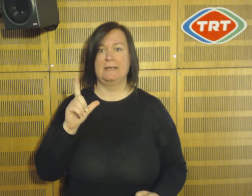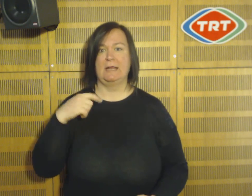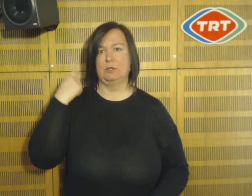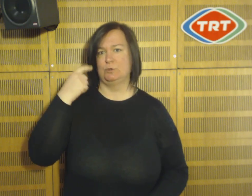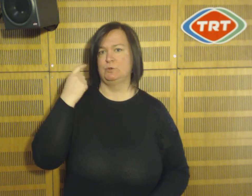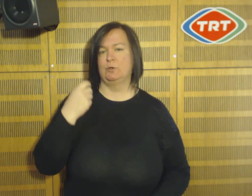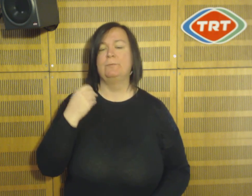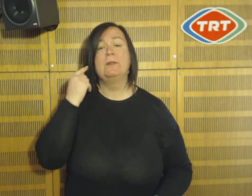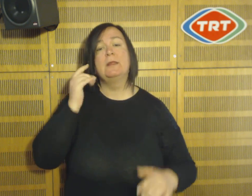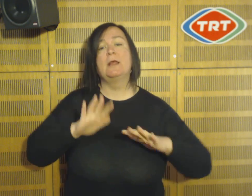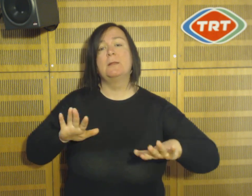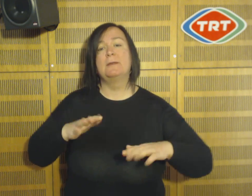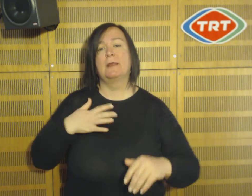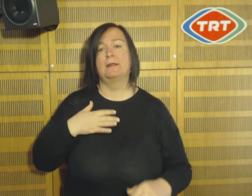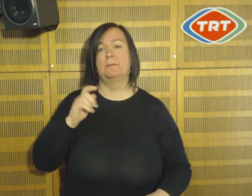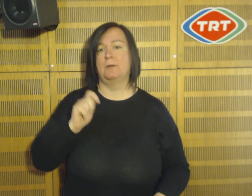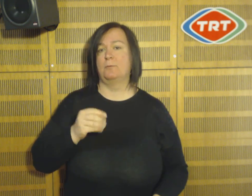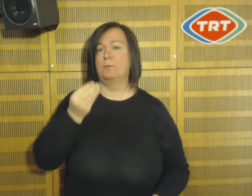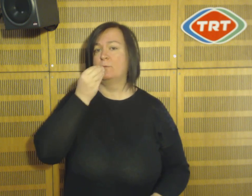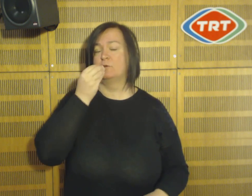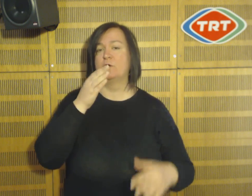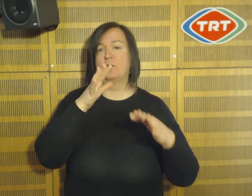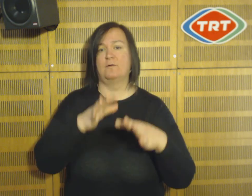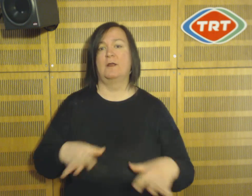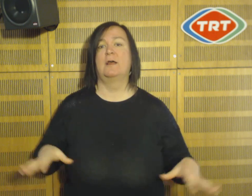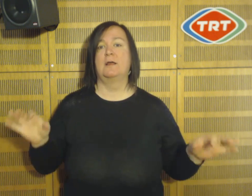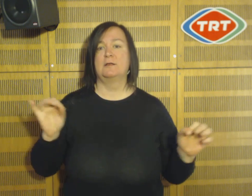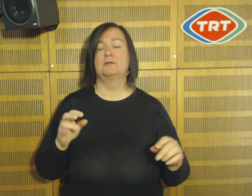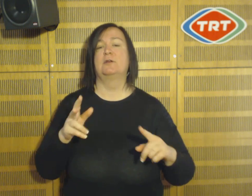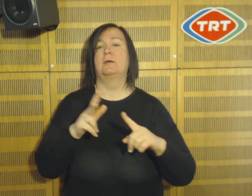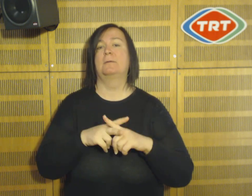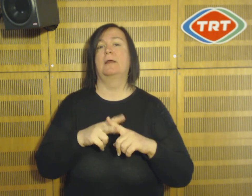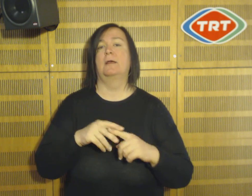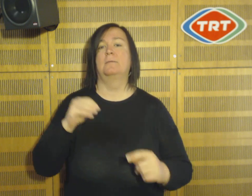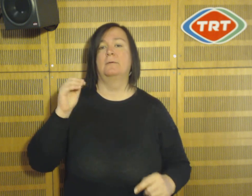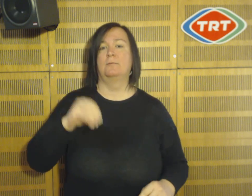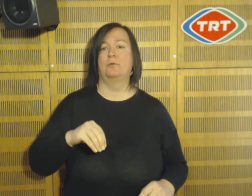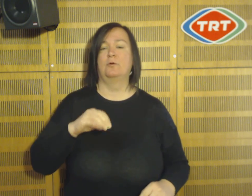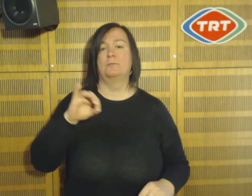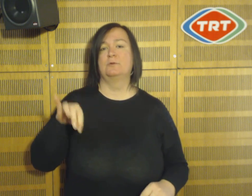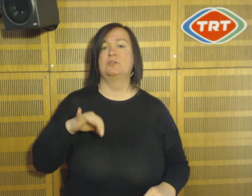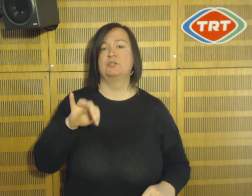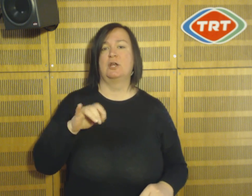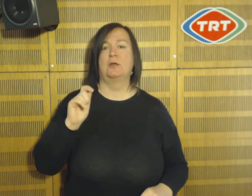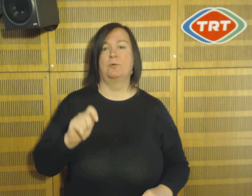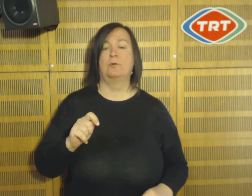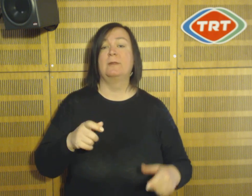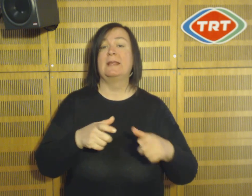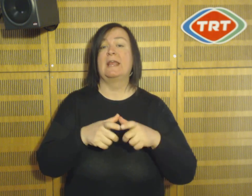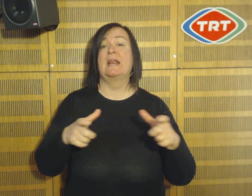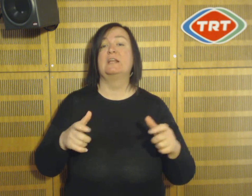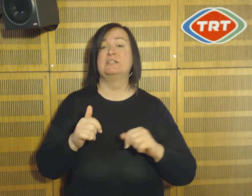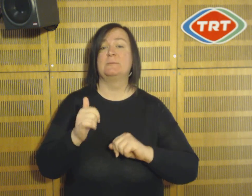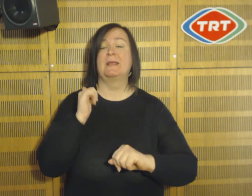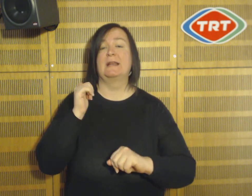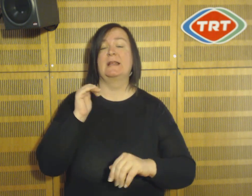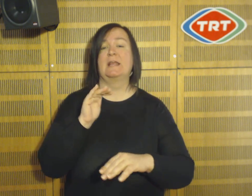gerektiğini düşünüyorum kendim yapıyorum sofra hazırlıyorum çabak koyuyorum çay yapıyorum gelişim geriliği